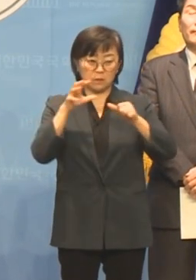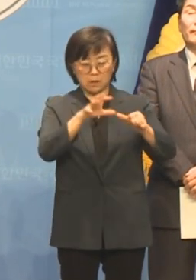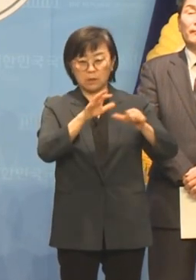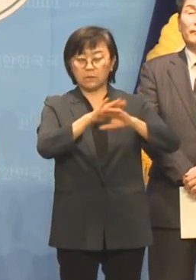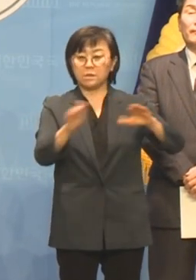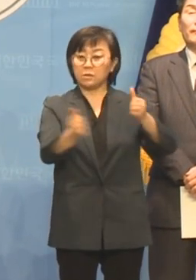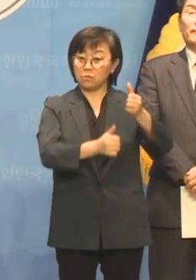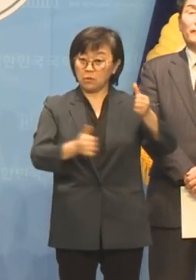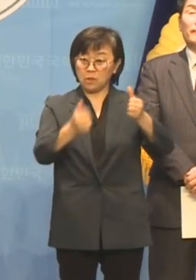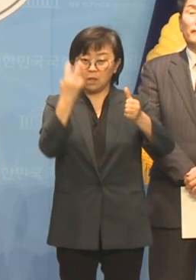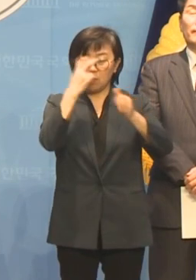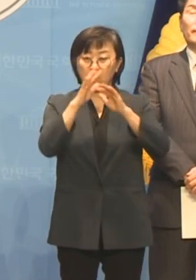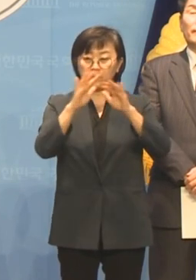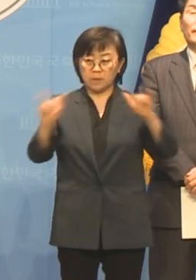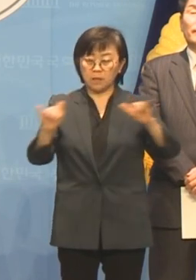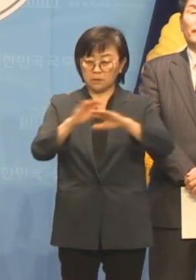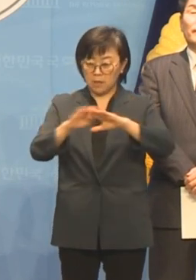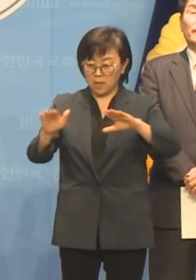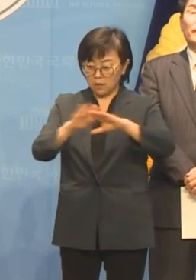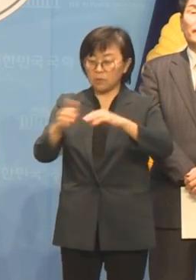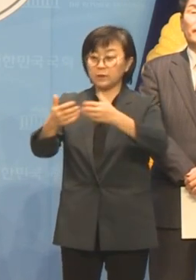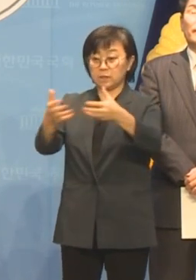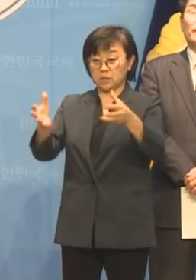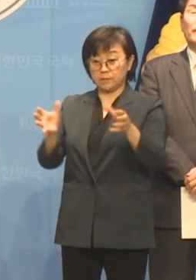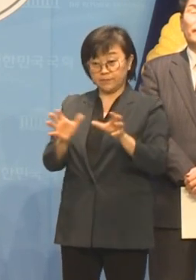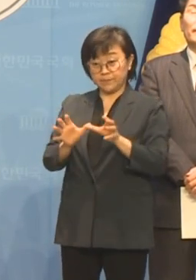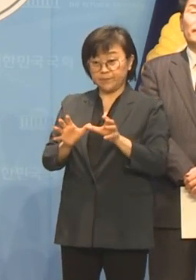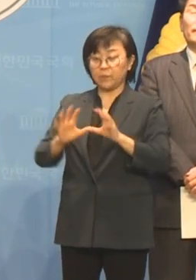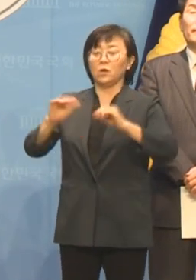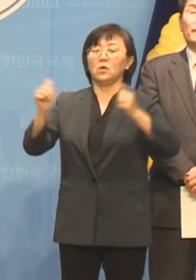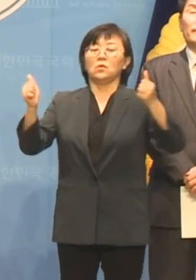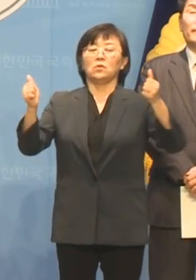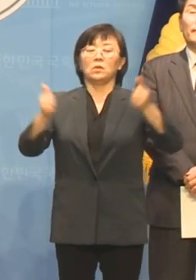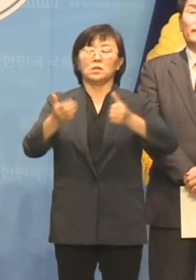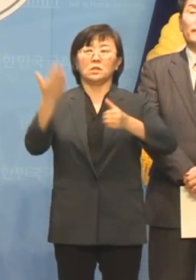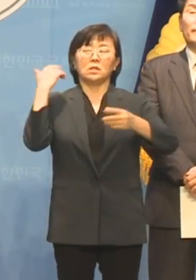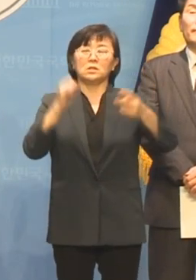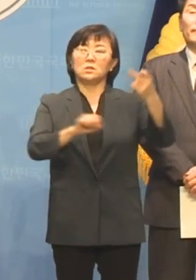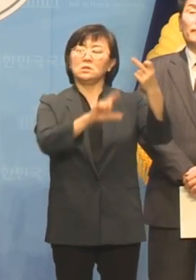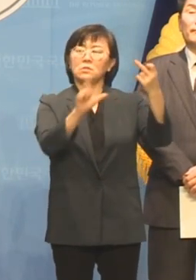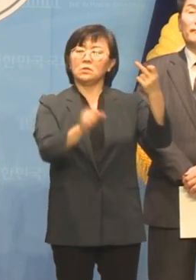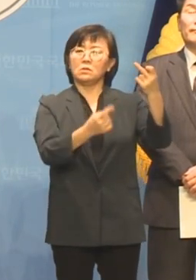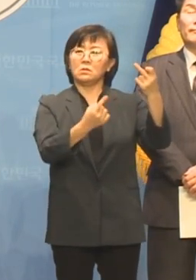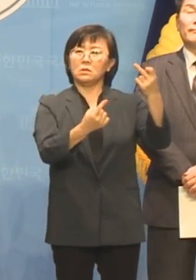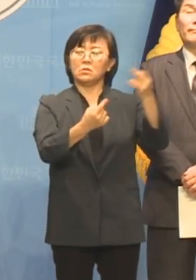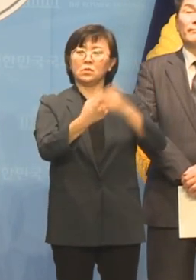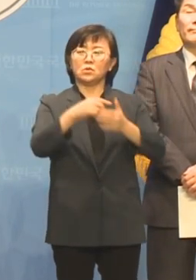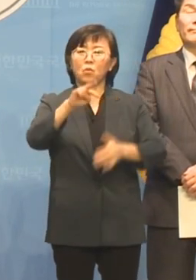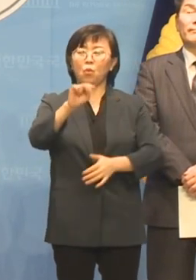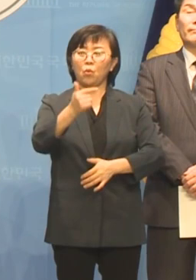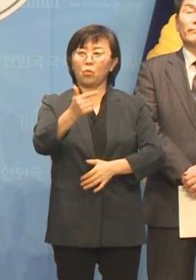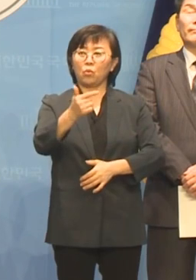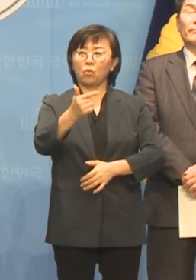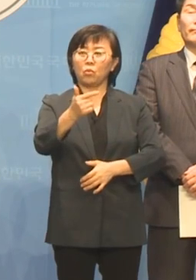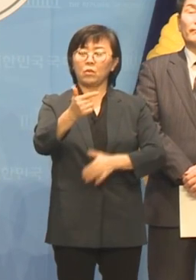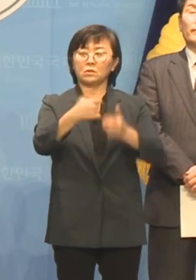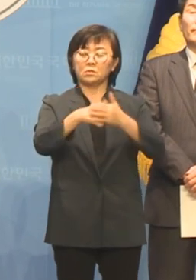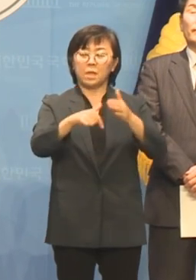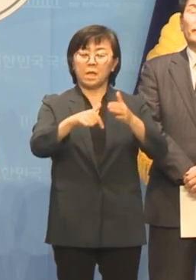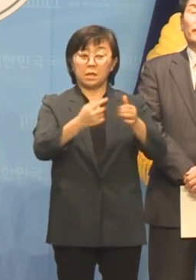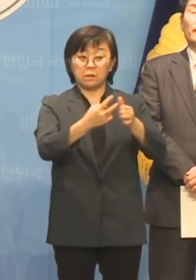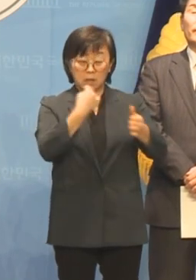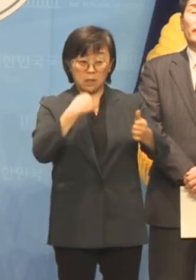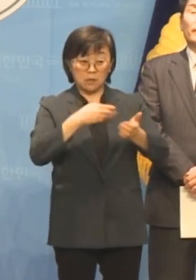검찰독재정치탄압대책위원회 검사범죄대응 TF의 주도로 국회에서 지난 12월 1일 손준성에 대한 탄핵